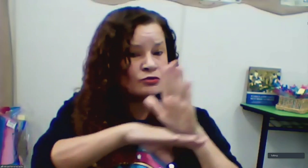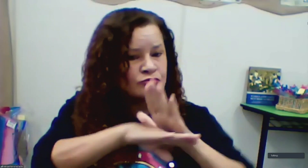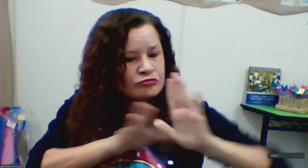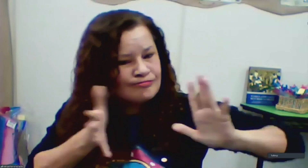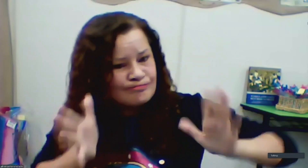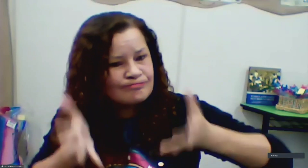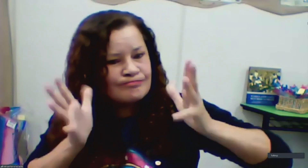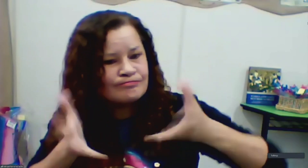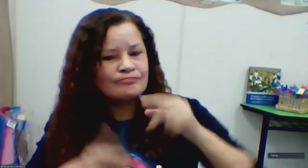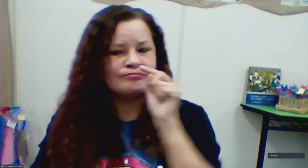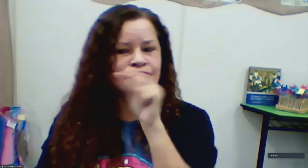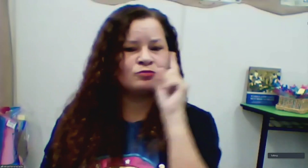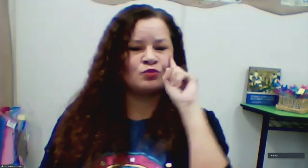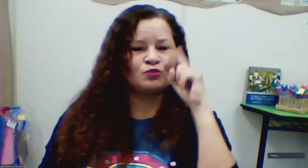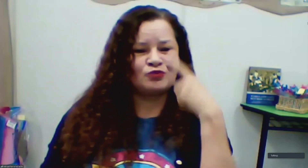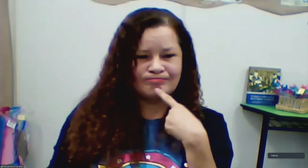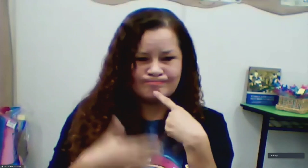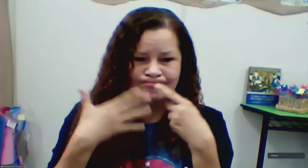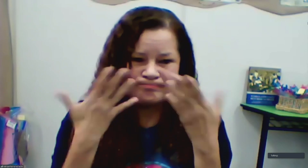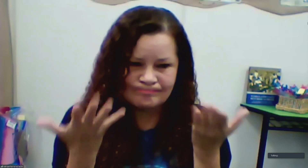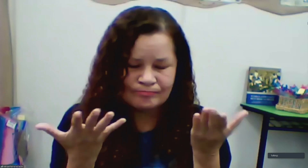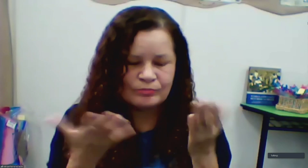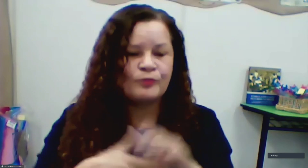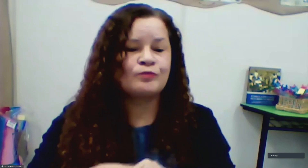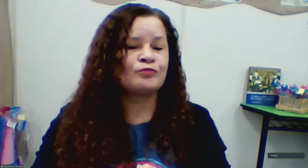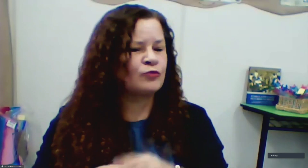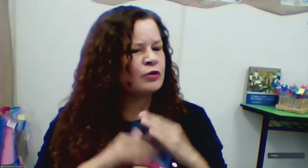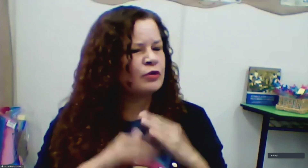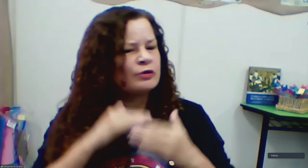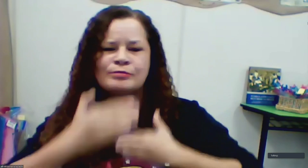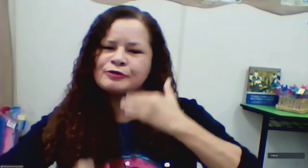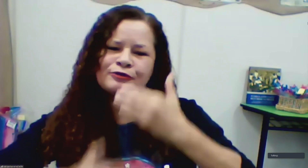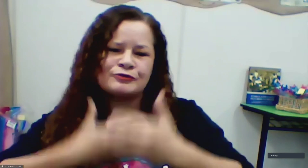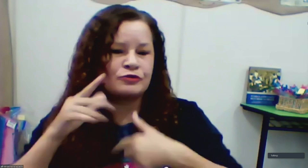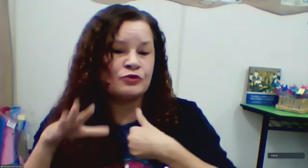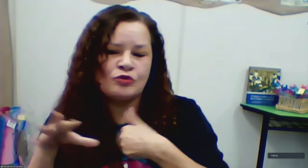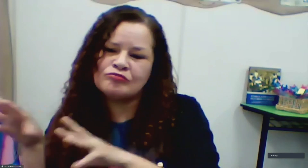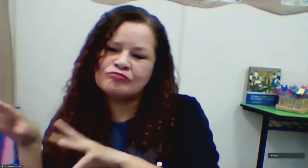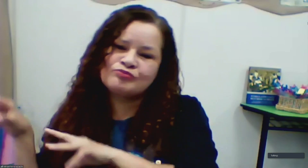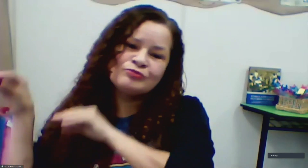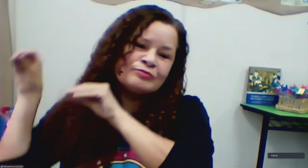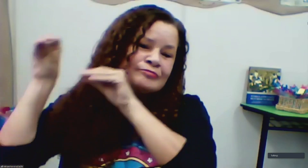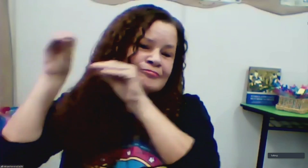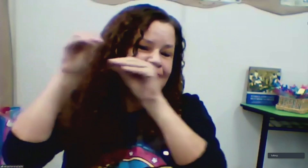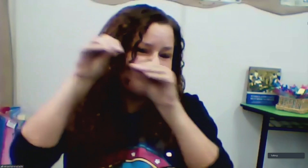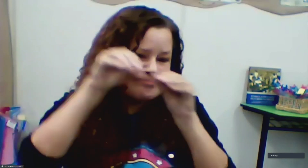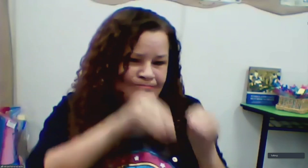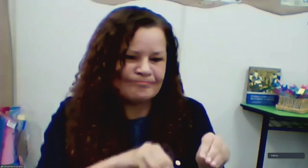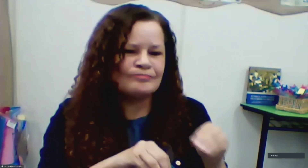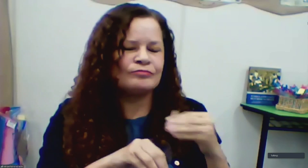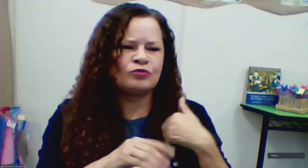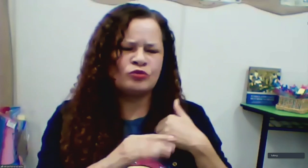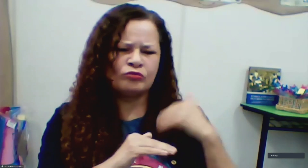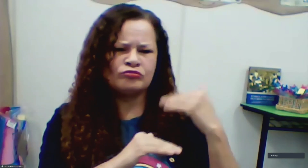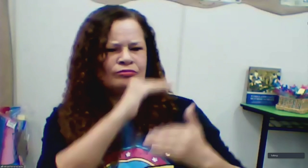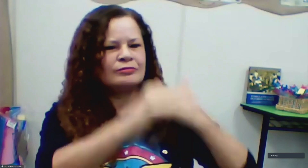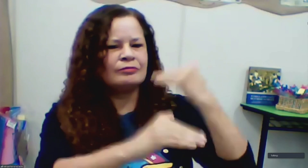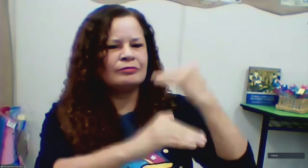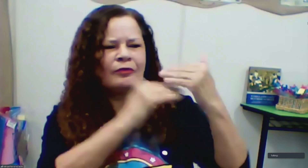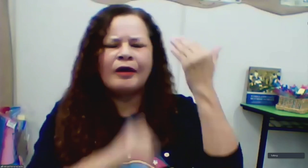assim que eles consigam evoluir. Muda para esta sala para ficar um entendimento mais claro, para conseguir passar primeiro,